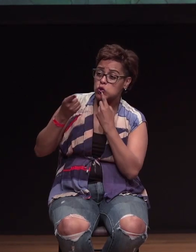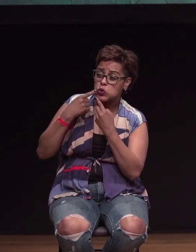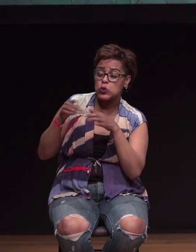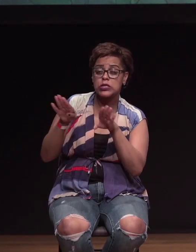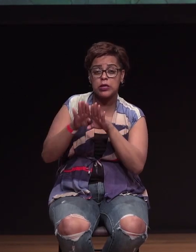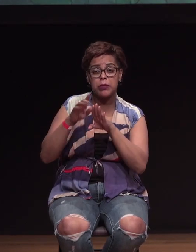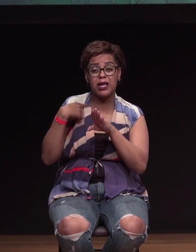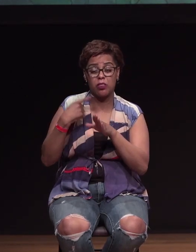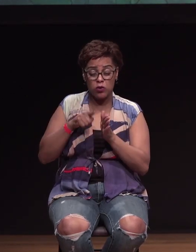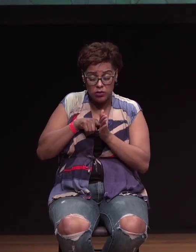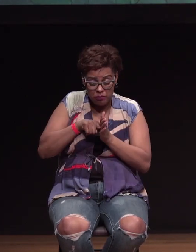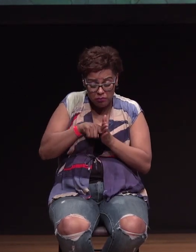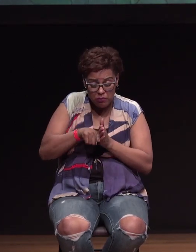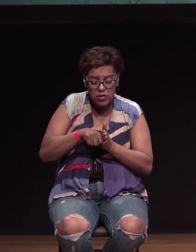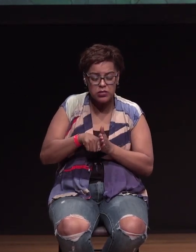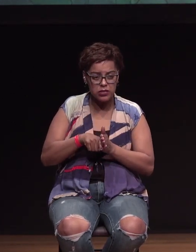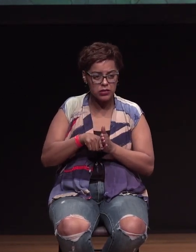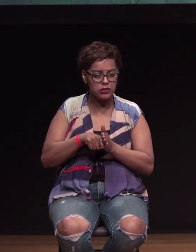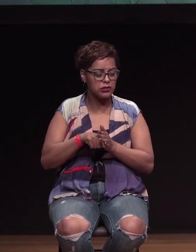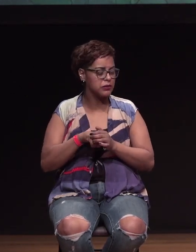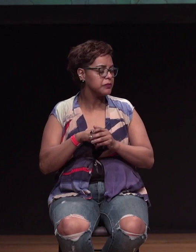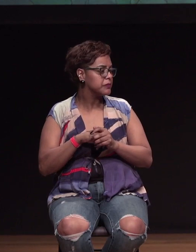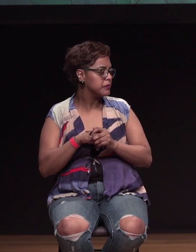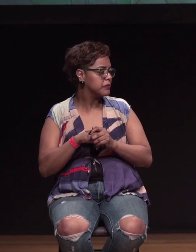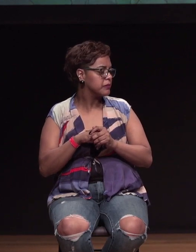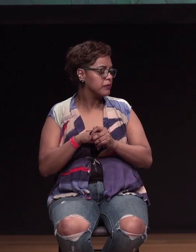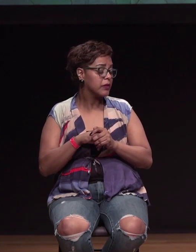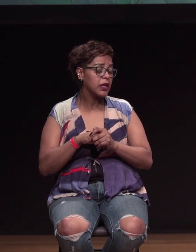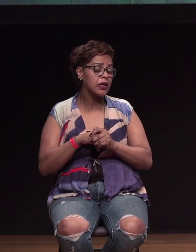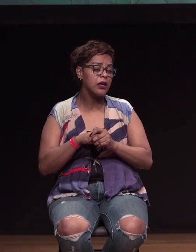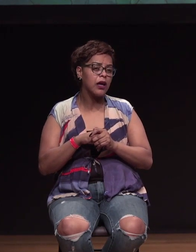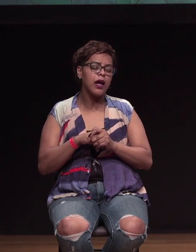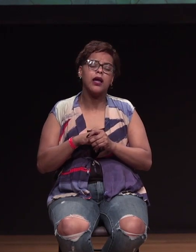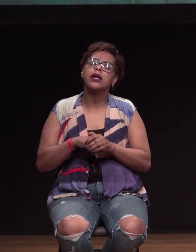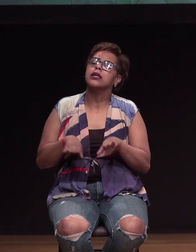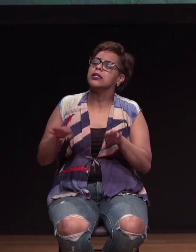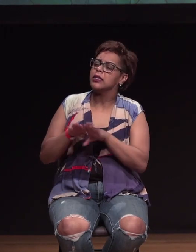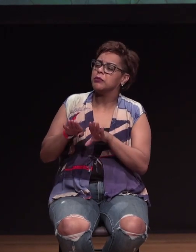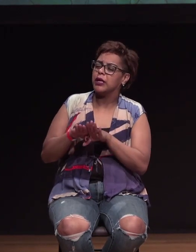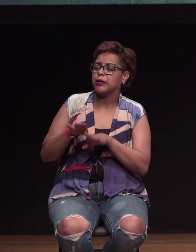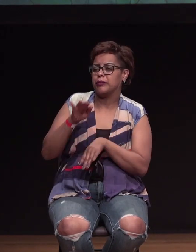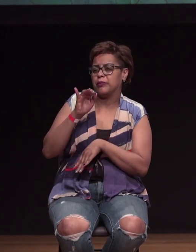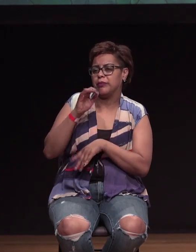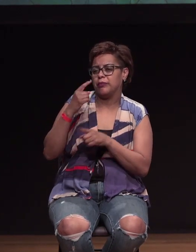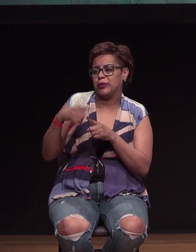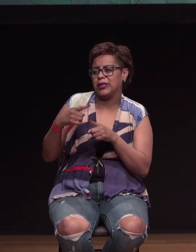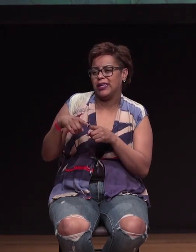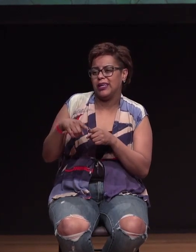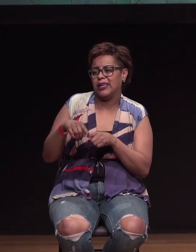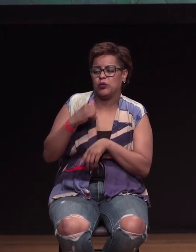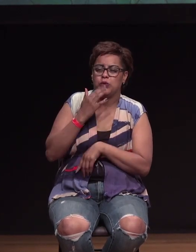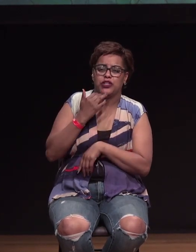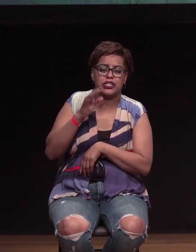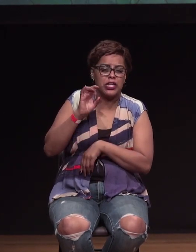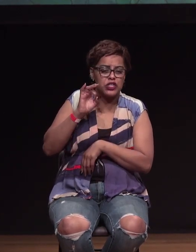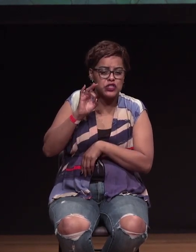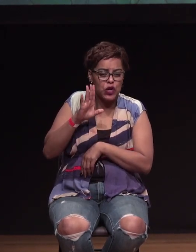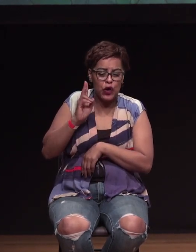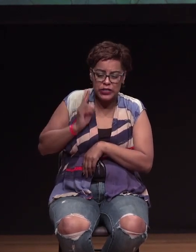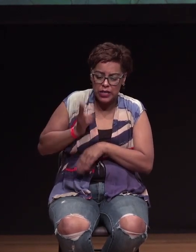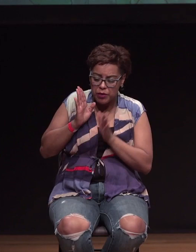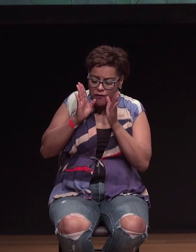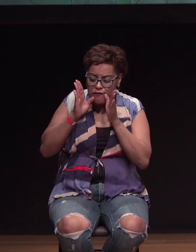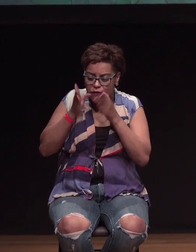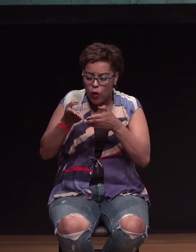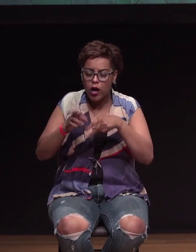análise. Até para não ficar no perigo de ficar só nesse discurso, né? E justamente o que você